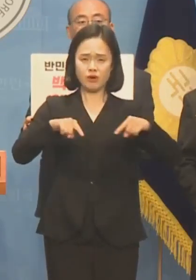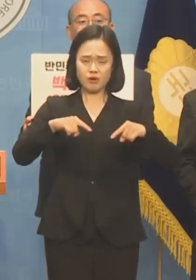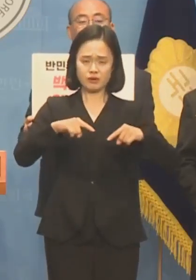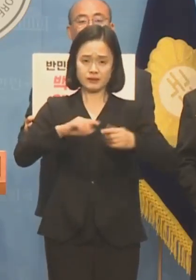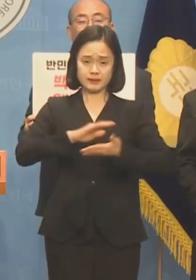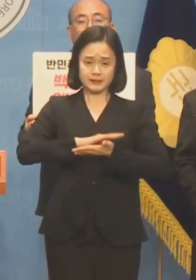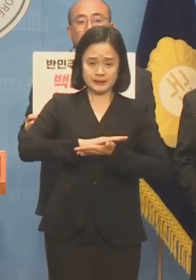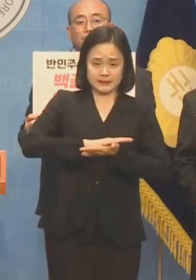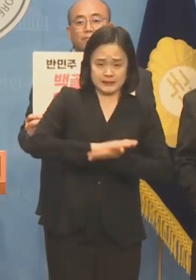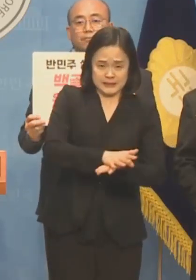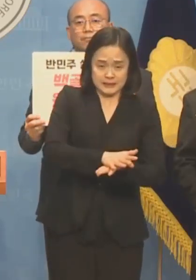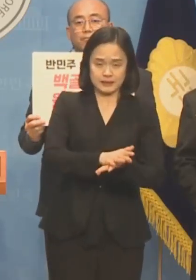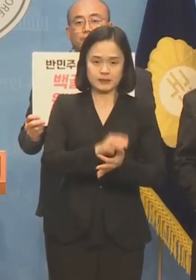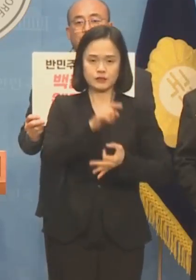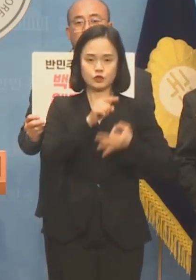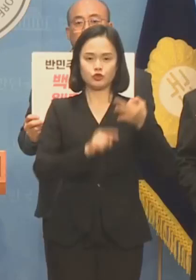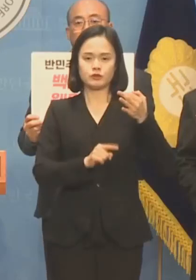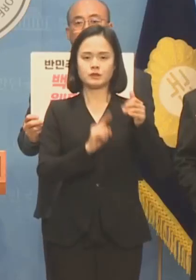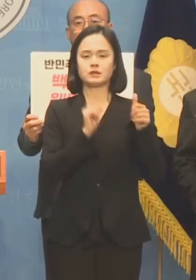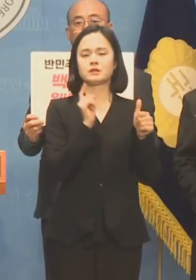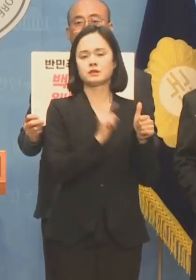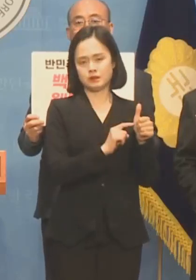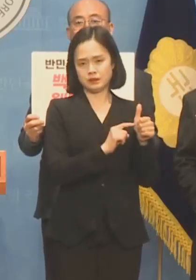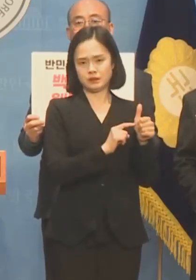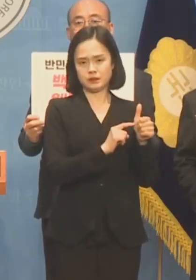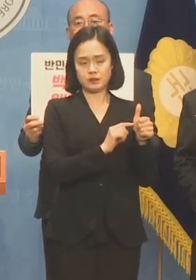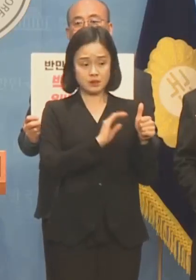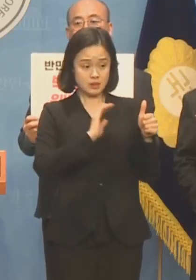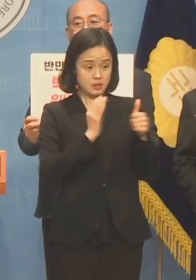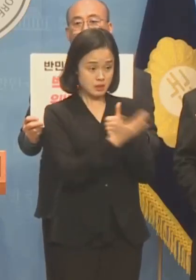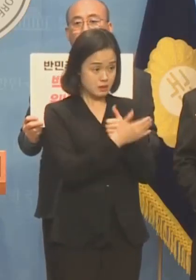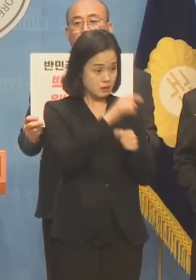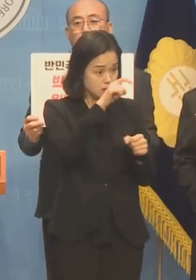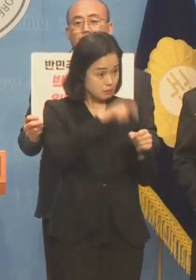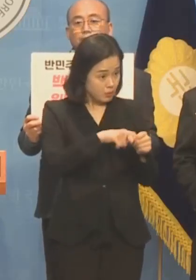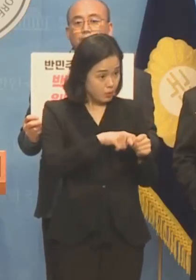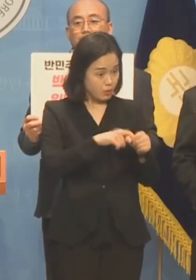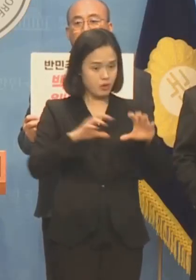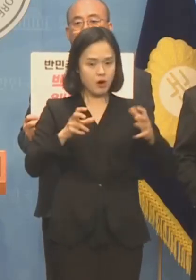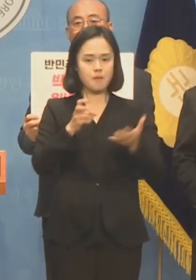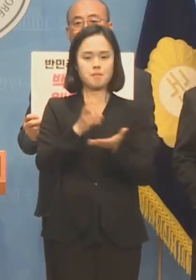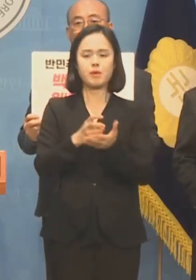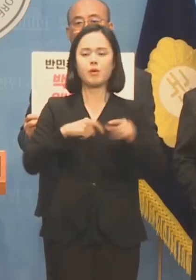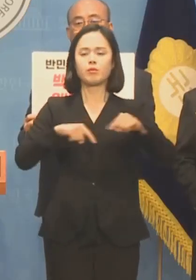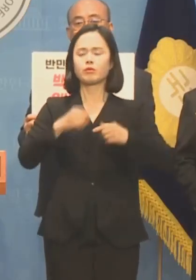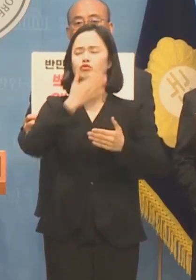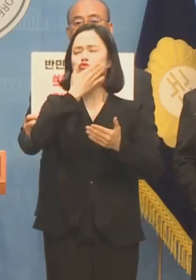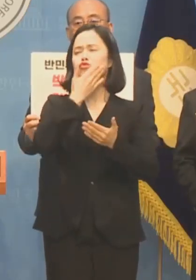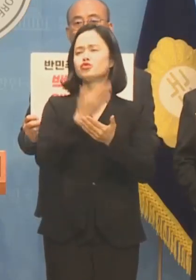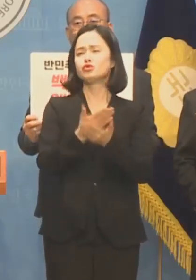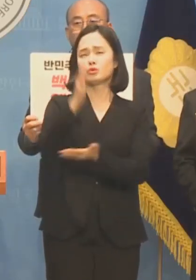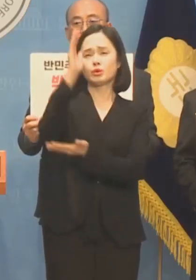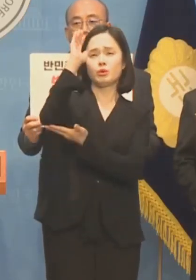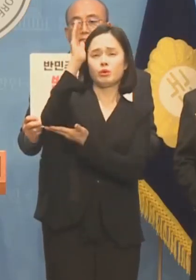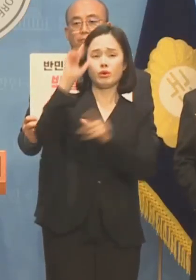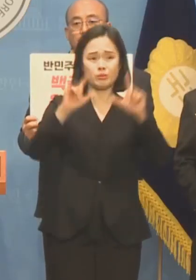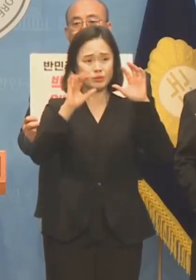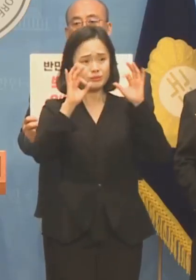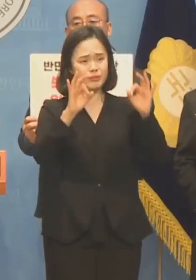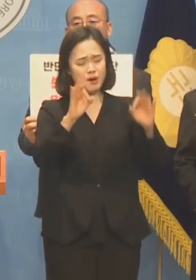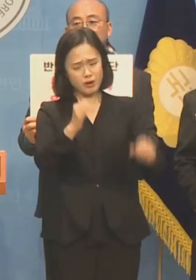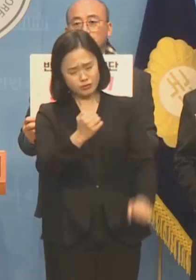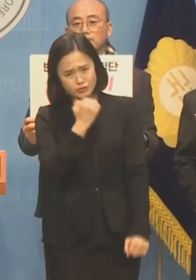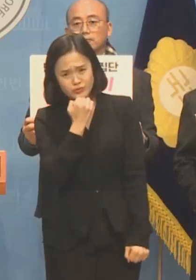내란숙의 윤석열을 지키겠다면서 헌정 질서 수호를 운운하는 모습에 기가 막힐 노릇이다.